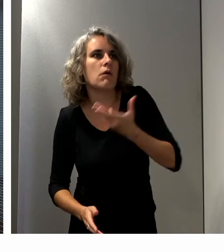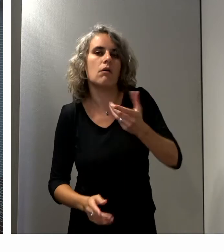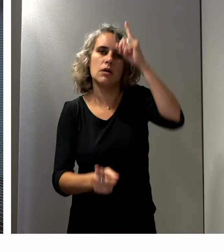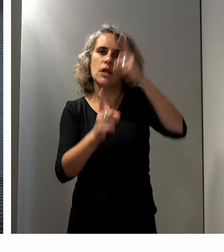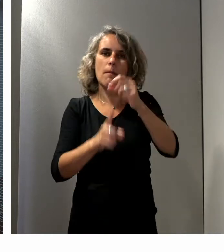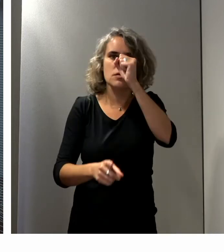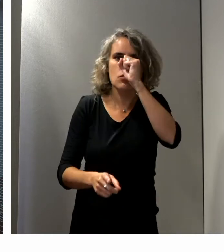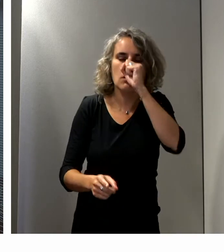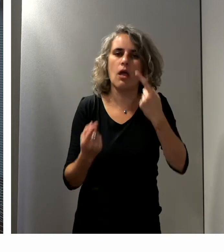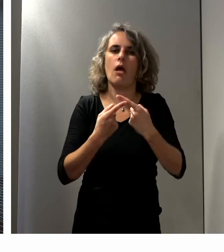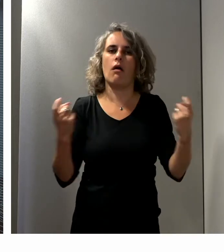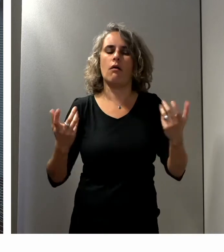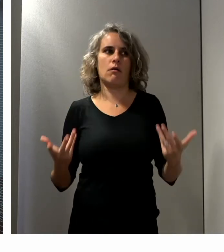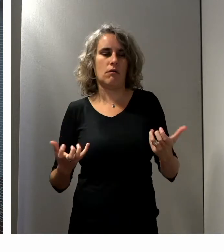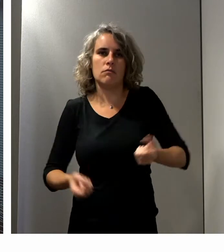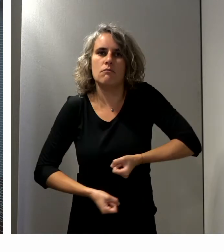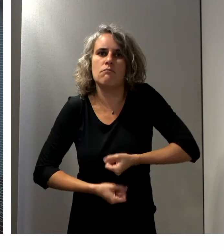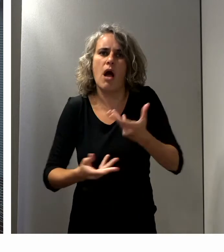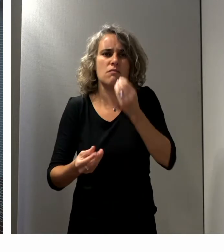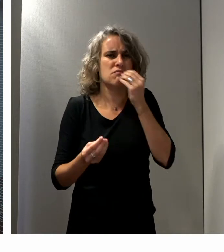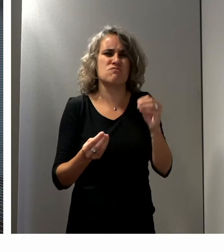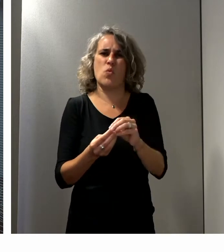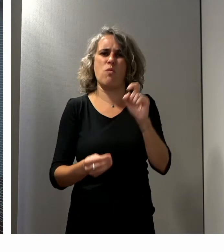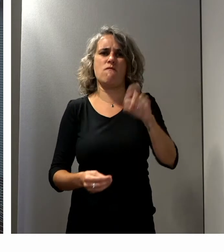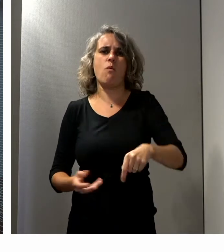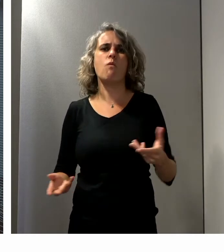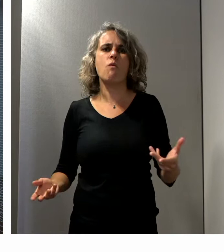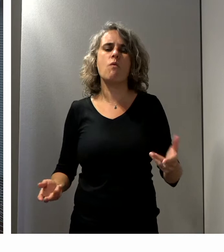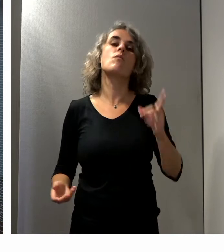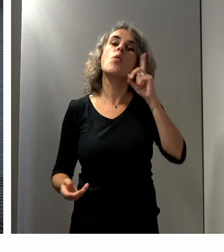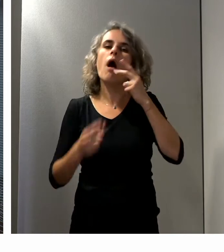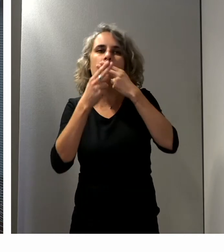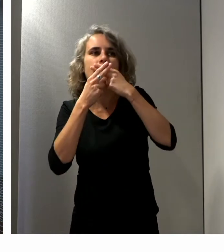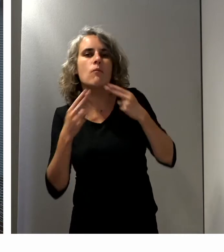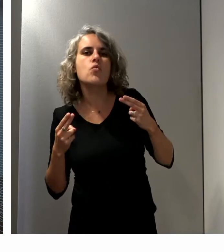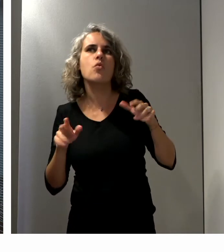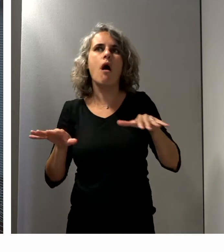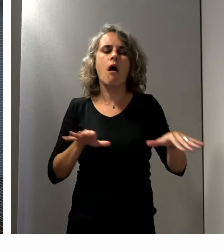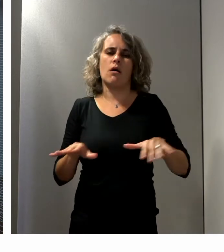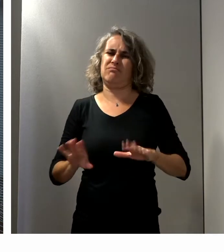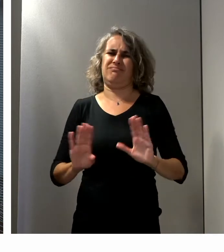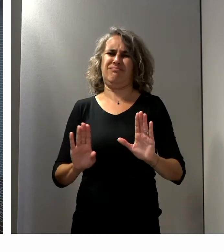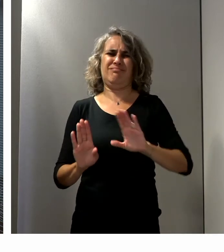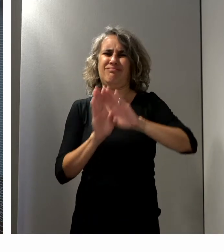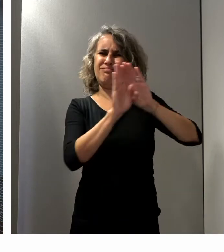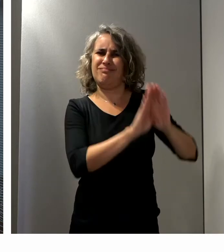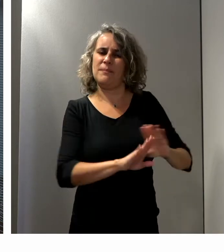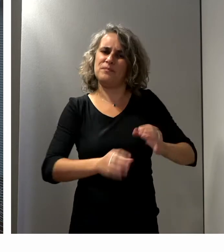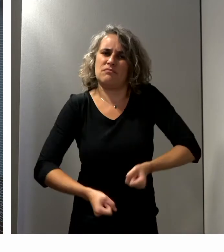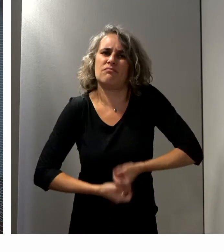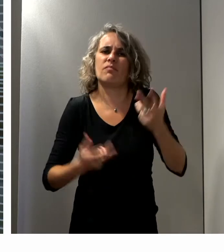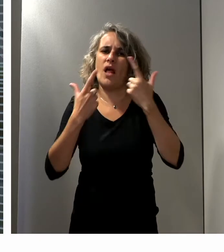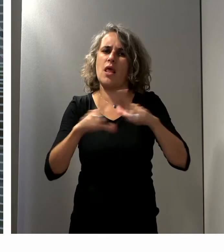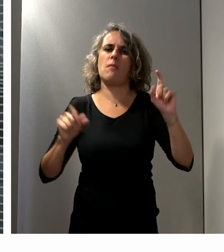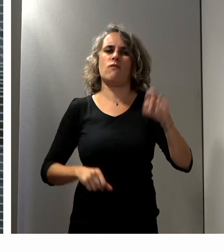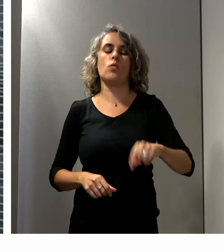on doit pouvoir aborder ces sujets-là très tôt afin qu'il n'y ait pas de tabou et de lever tous les tabous. Donc, il y a des